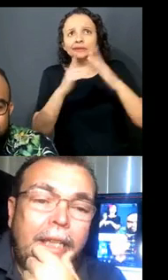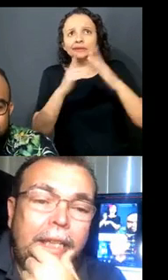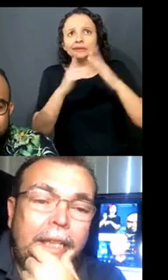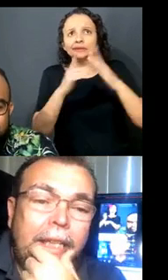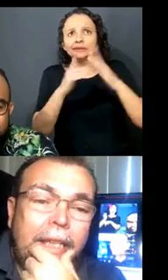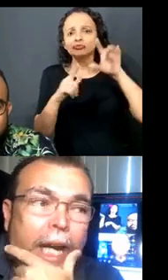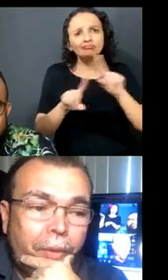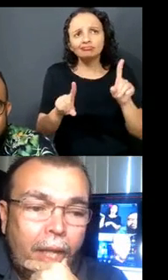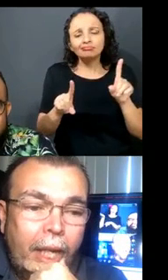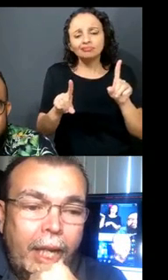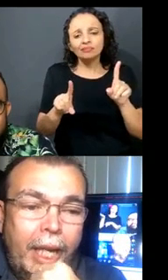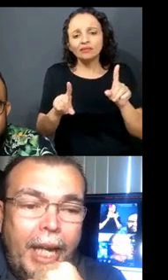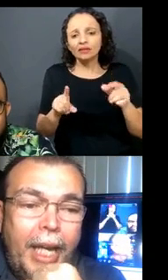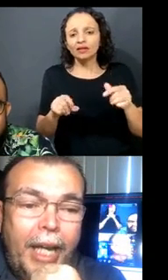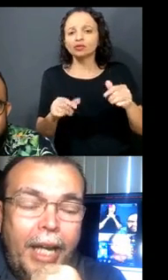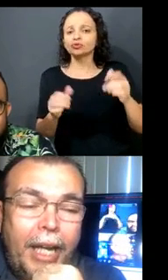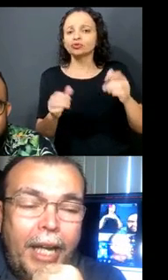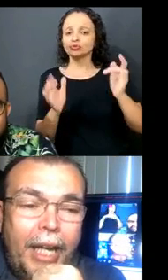Então,